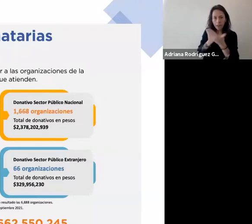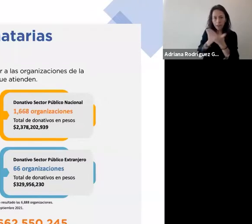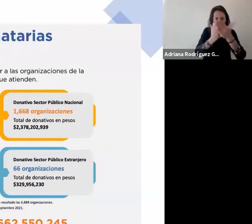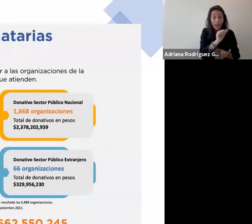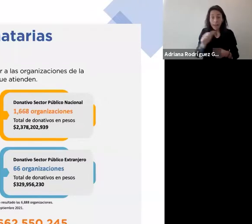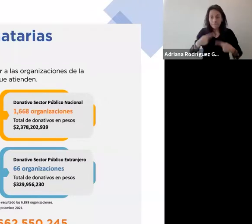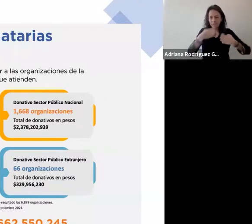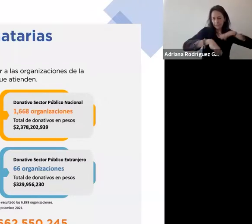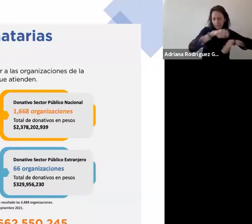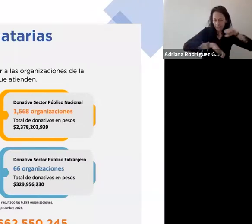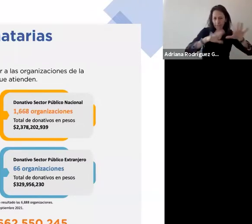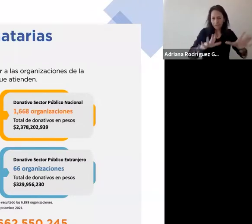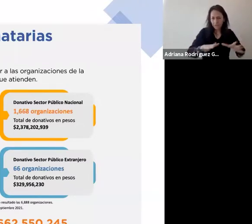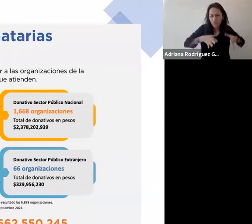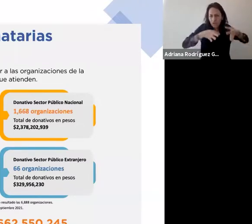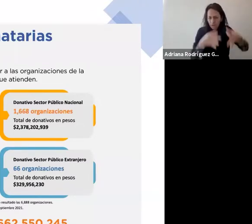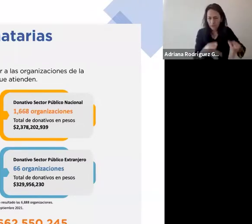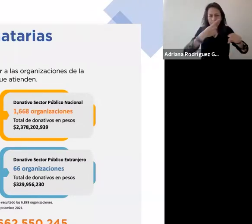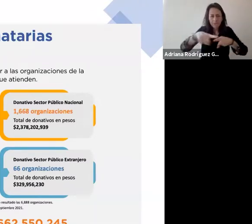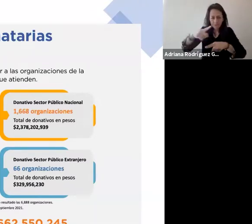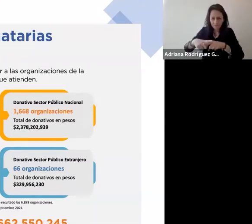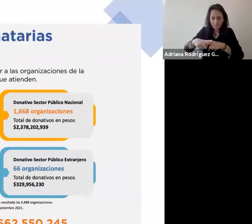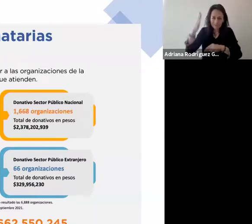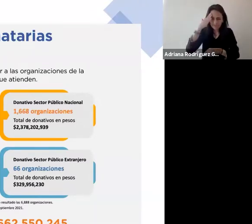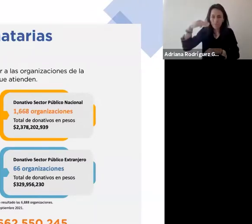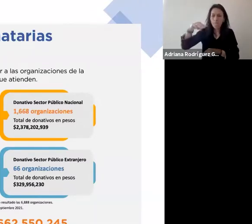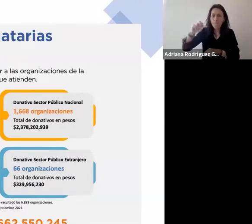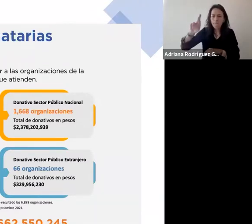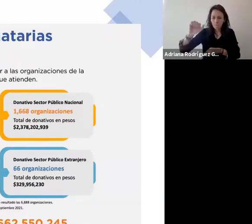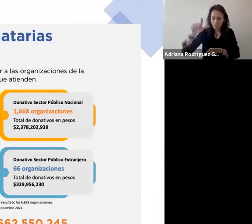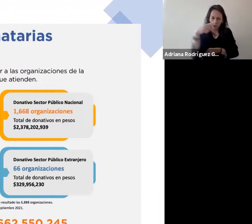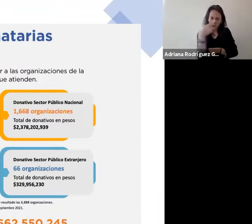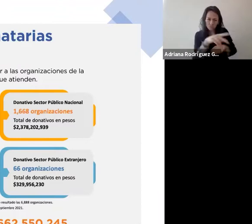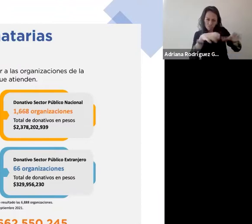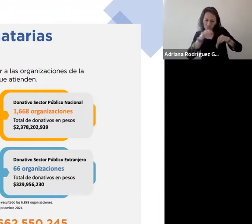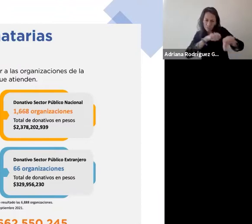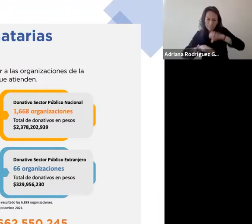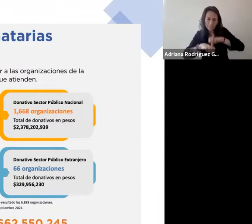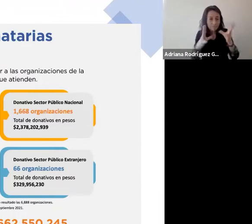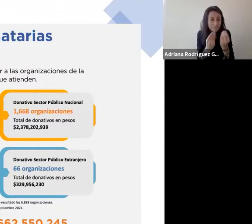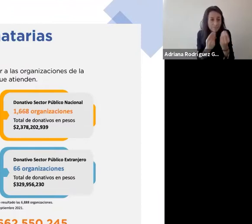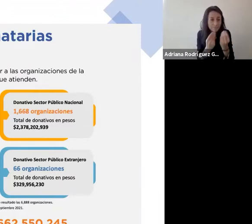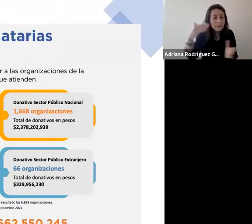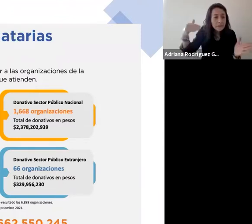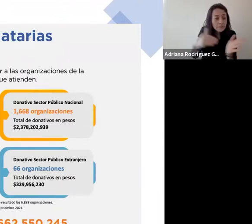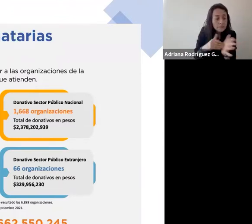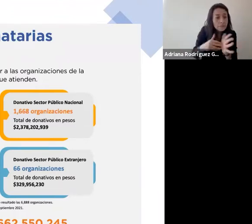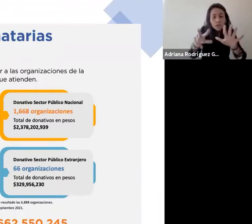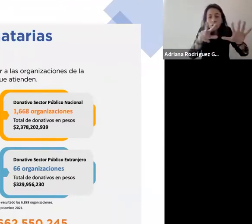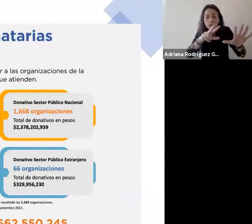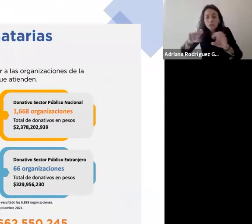de fundaciones, de todo tipo, también de empresas, etcétera, 5,800 organizaciones recibieron